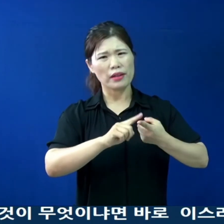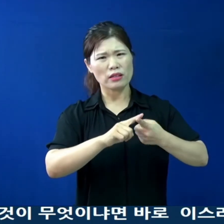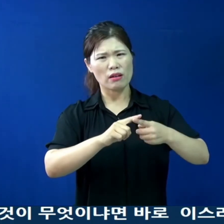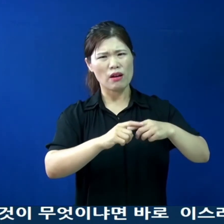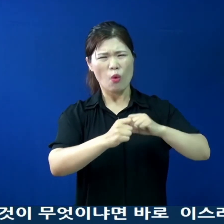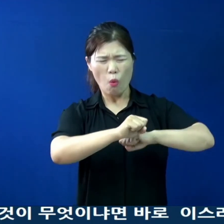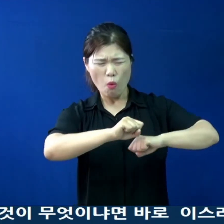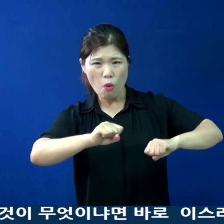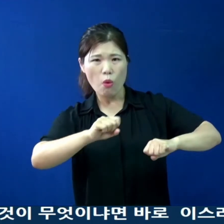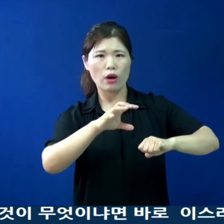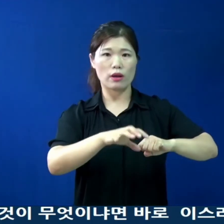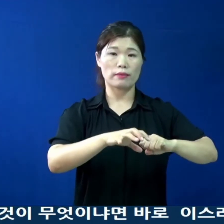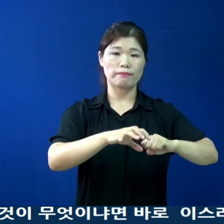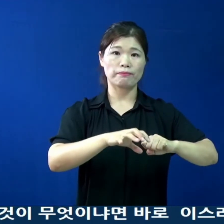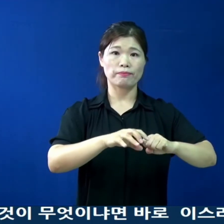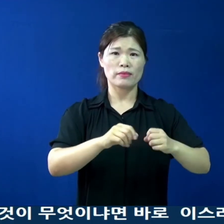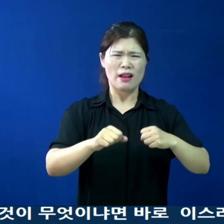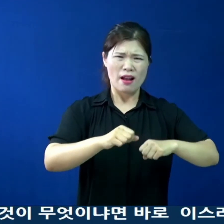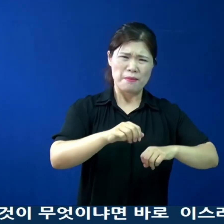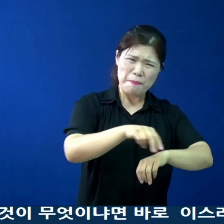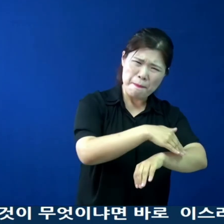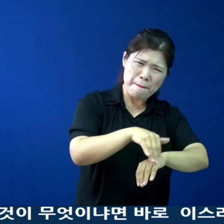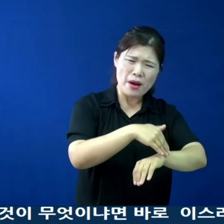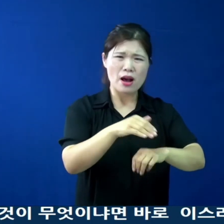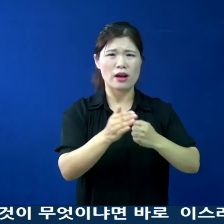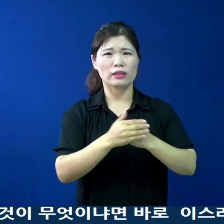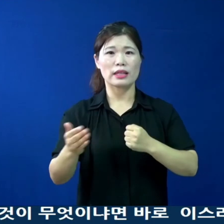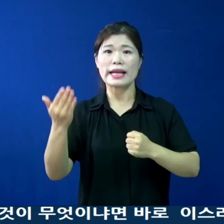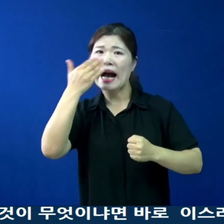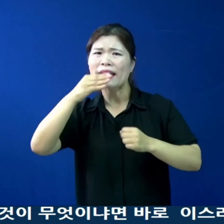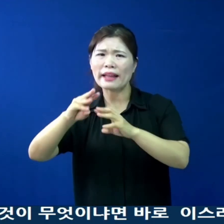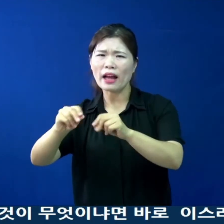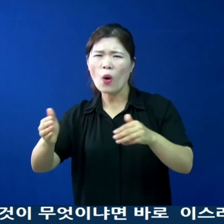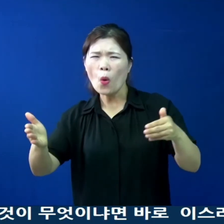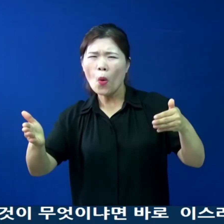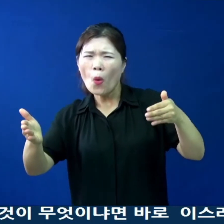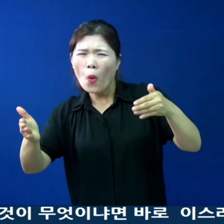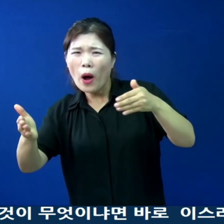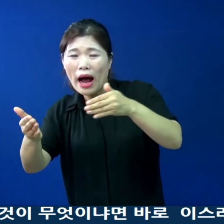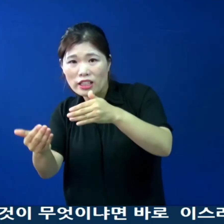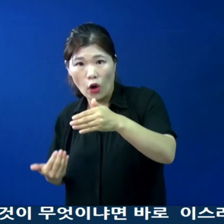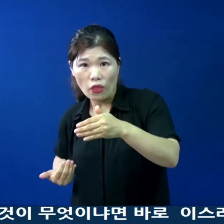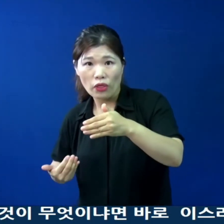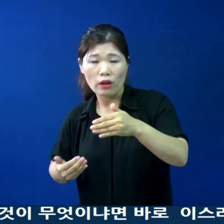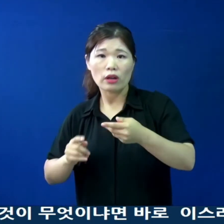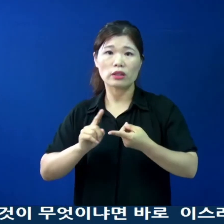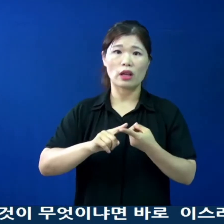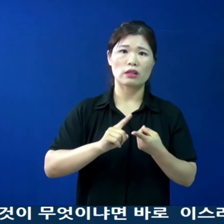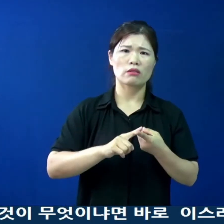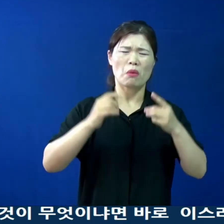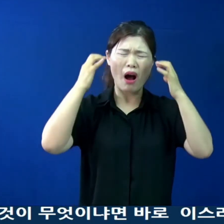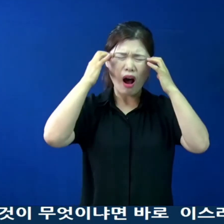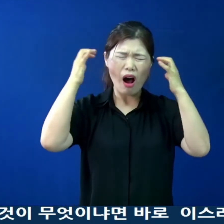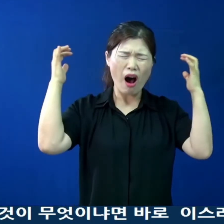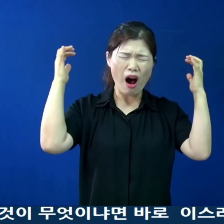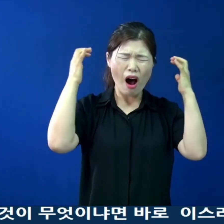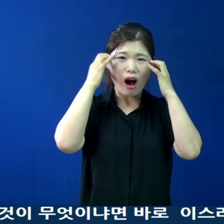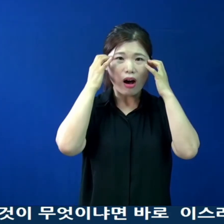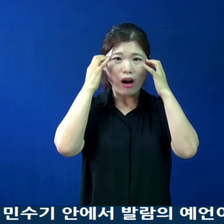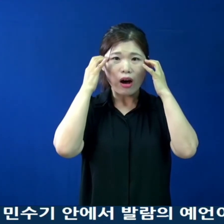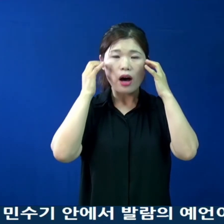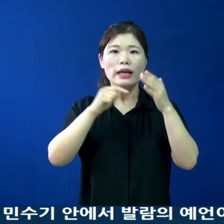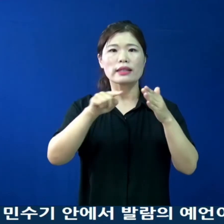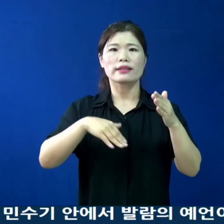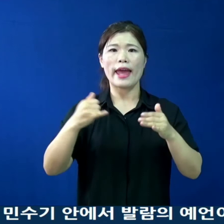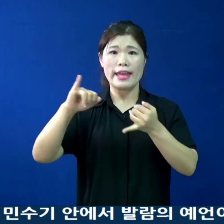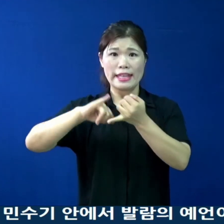앞두고 있습니다. 1세대의 불순종으로 인한 죽음, 그리고 계속되는 광야 고난의 연속, 그 가운데서 약속의